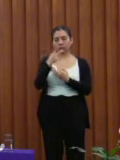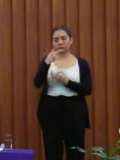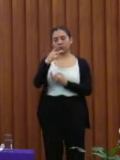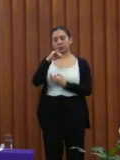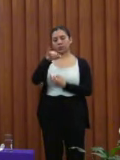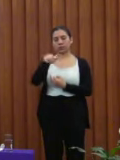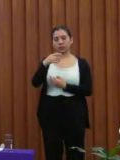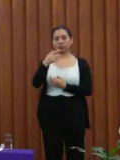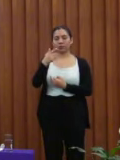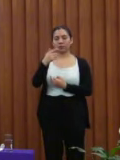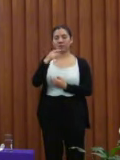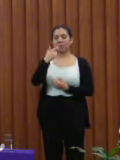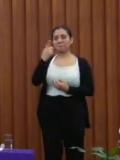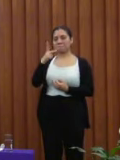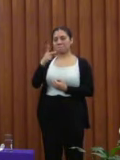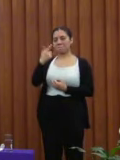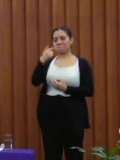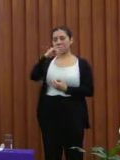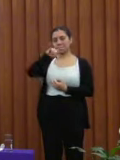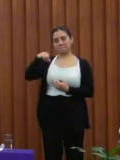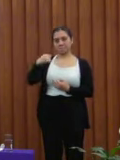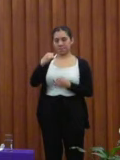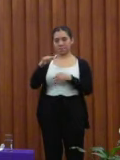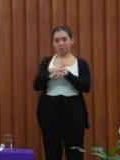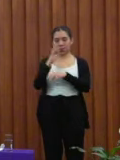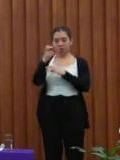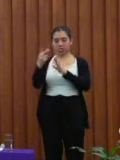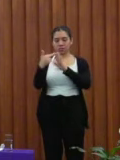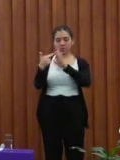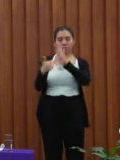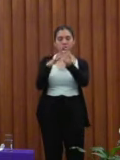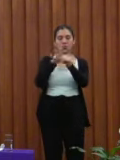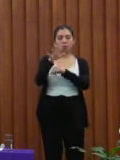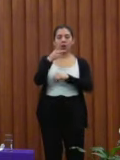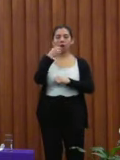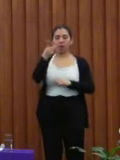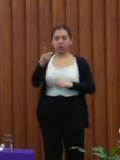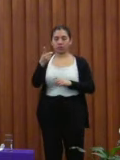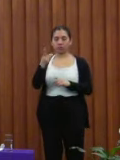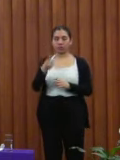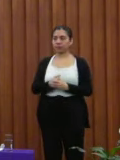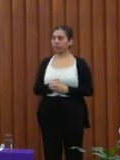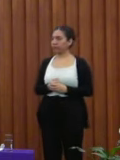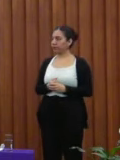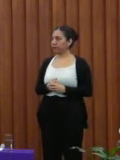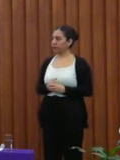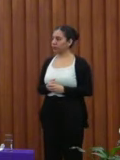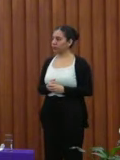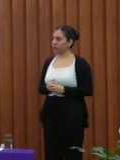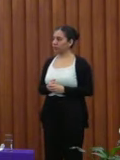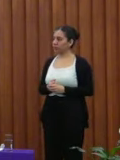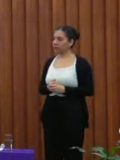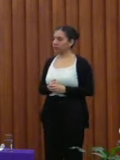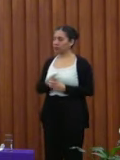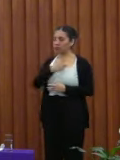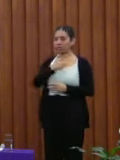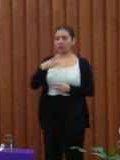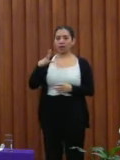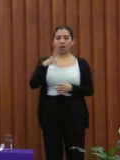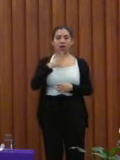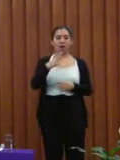¿no? Y precisamente ahí en ese protocolo, creo que la primera demanda que tenemos es que haya un registro